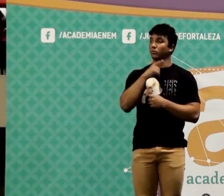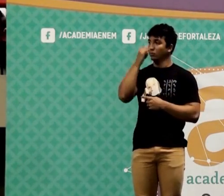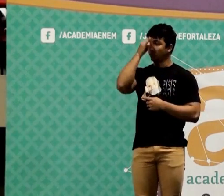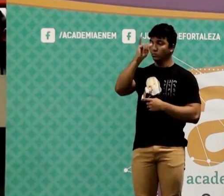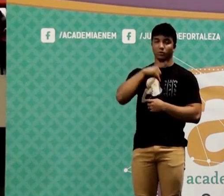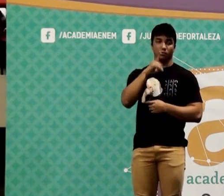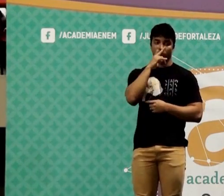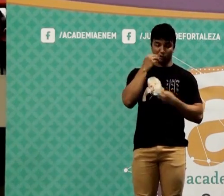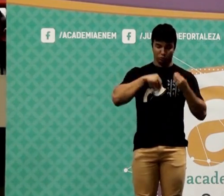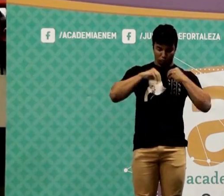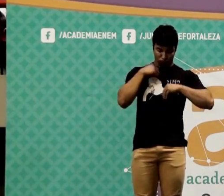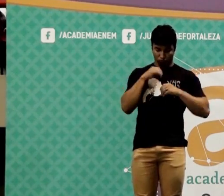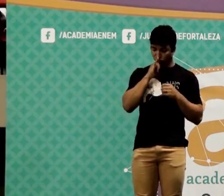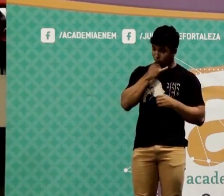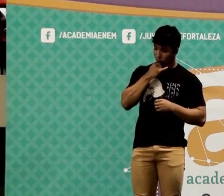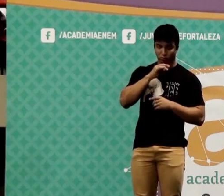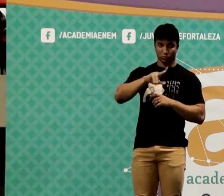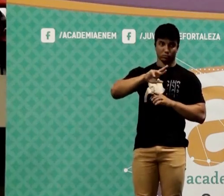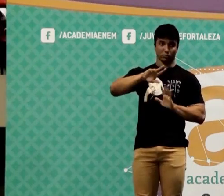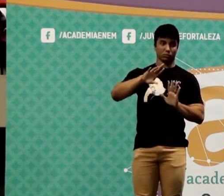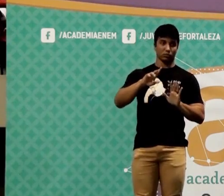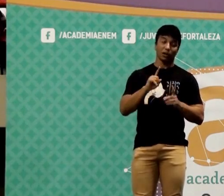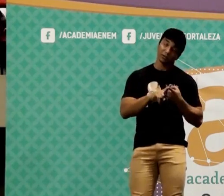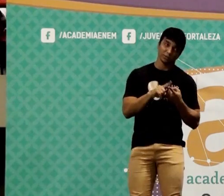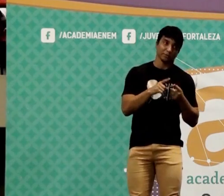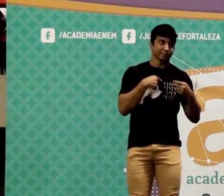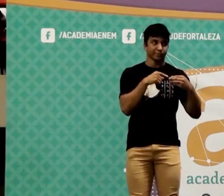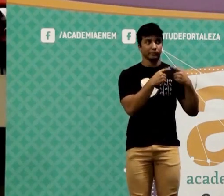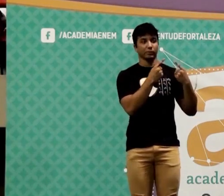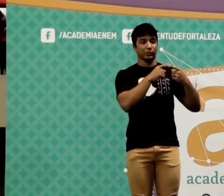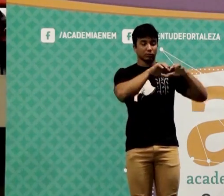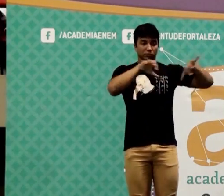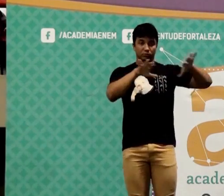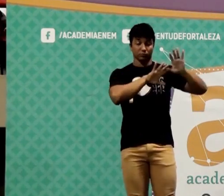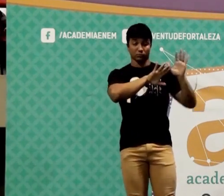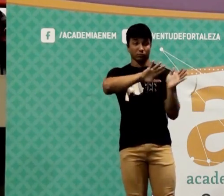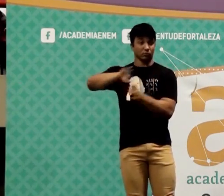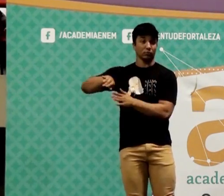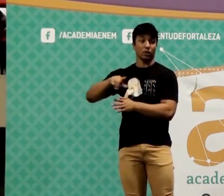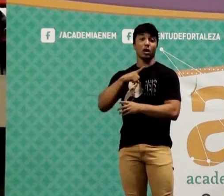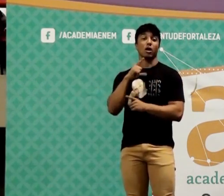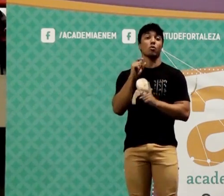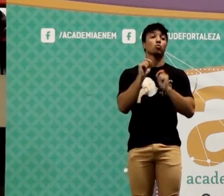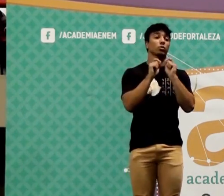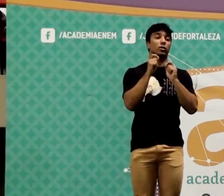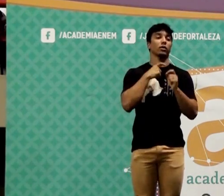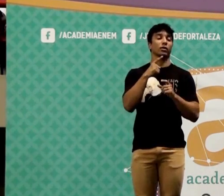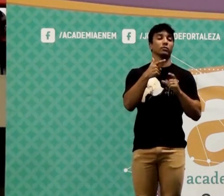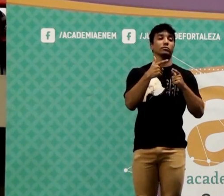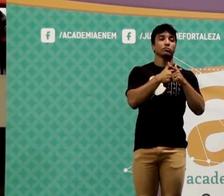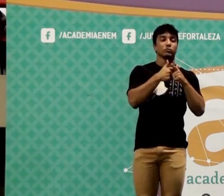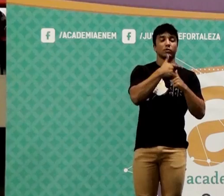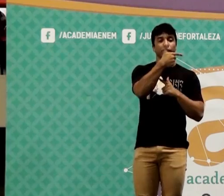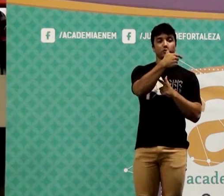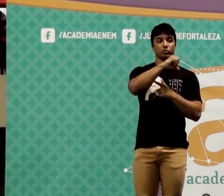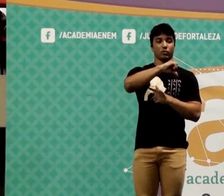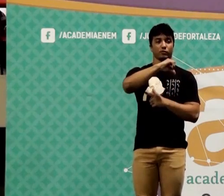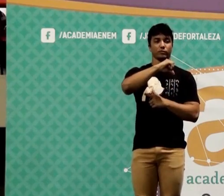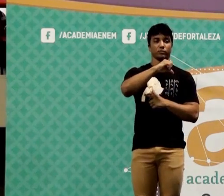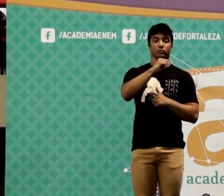tenho doença, eu tenho guerra. Qual o item A perfeito? Item A. Não pode ser a B, porque ele está falando de